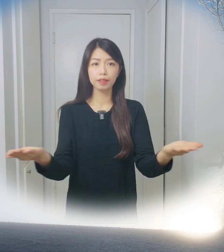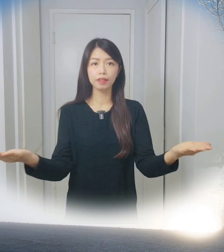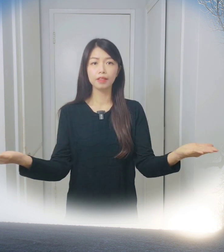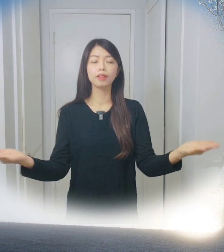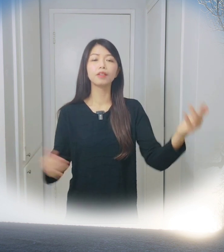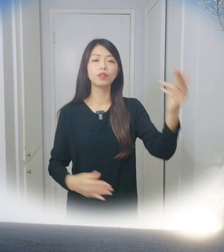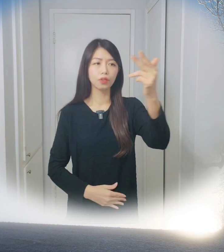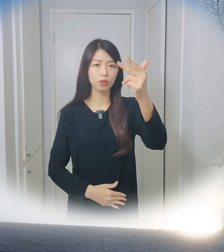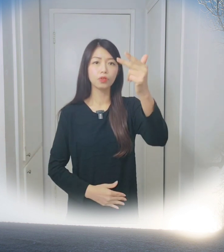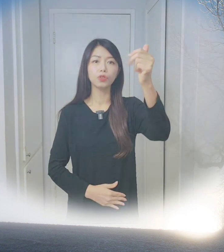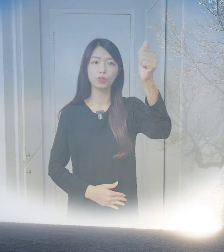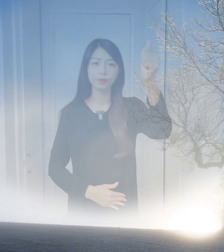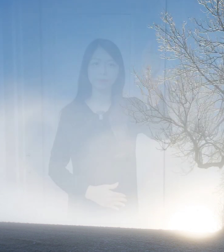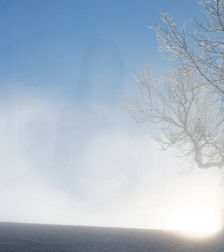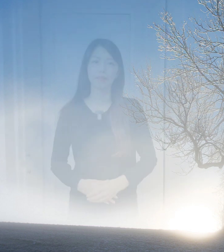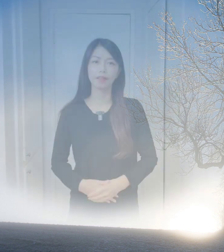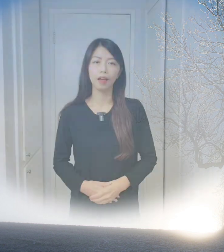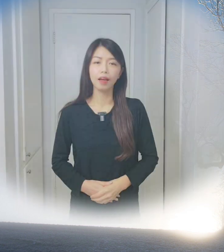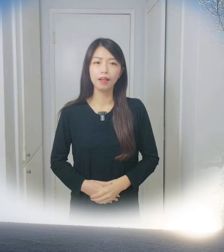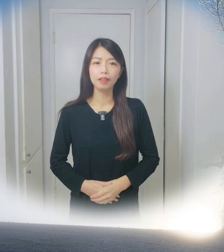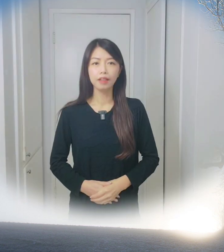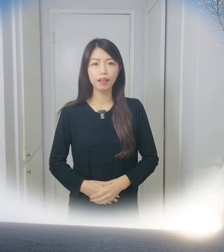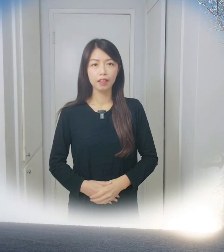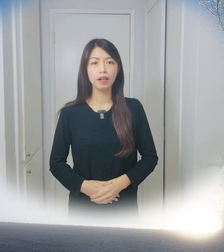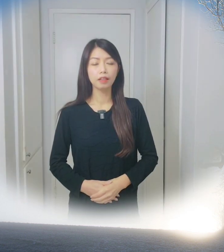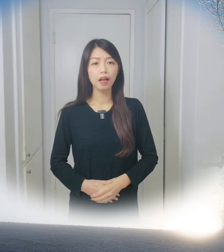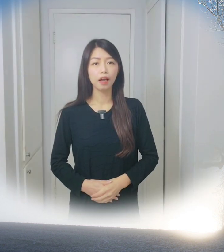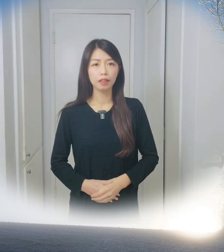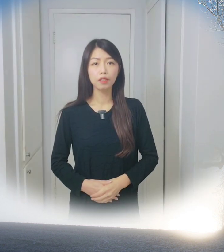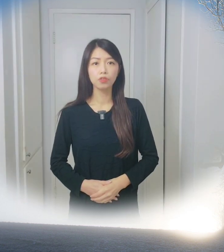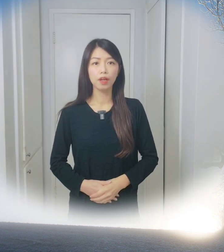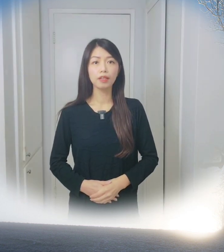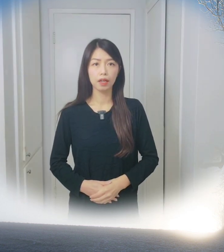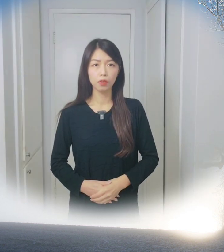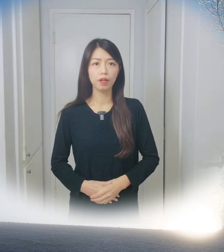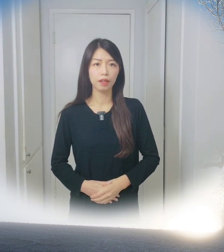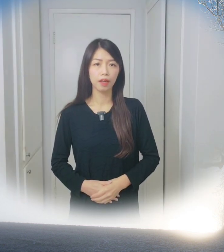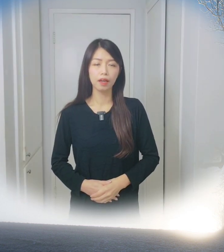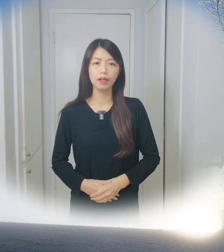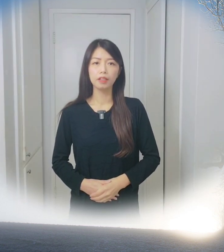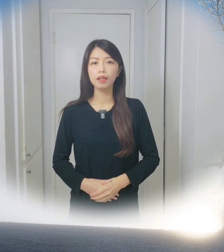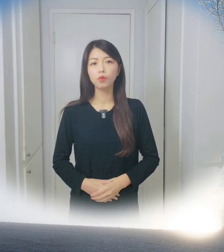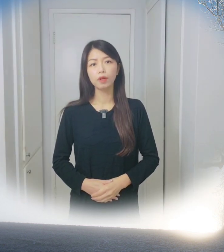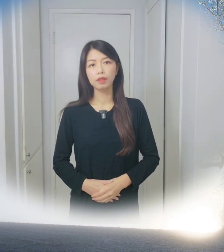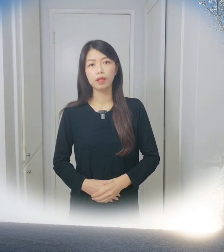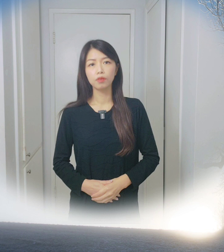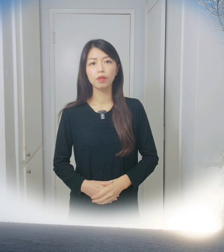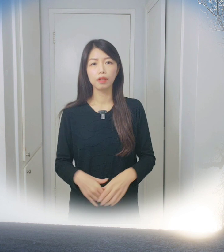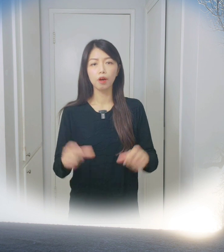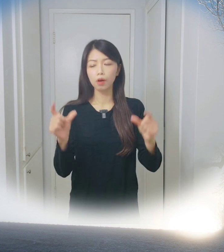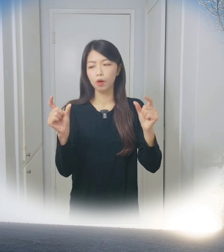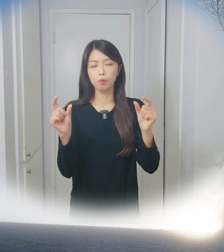베푸시는 주. 의의 길을 따라가는 주의 자녀들에게. 의라고 하는